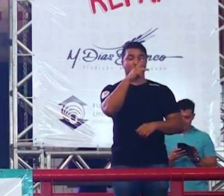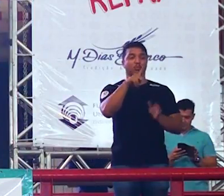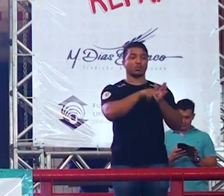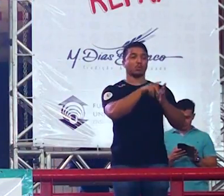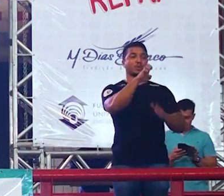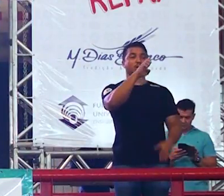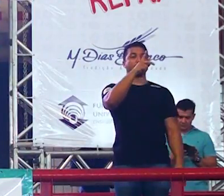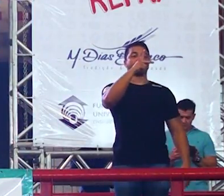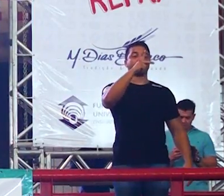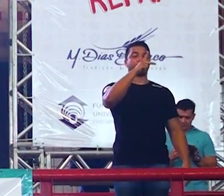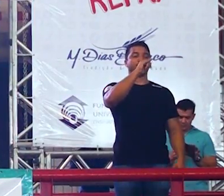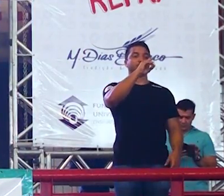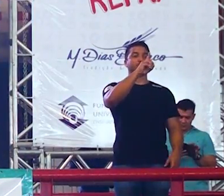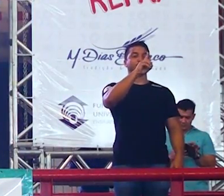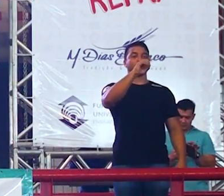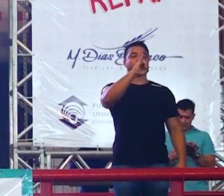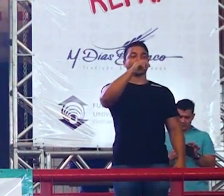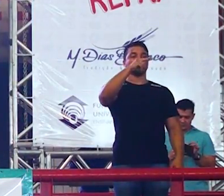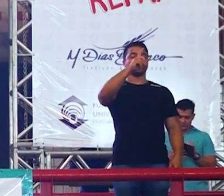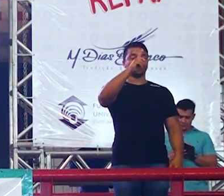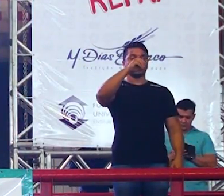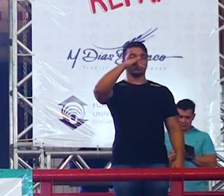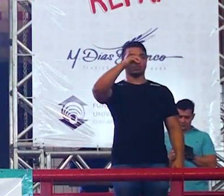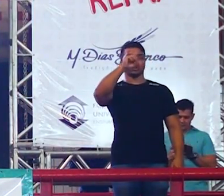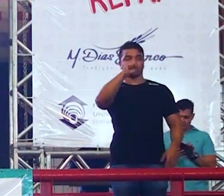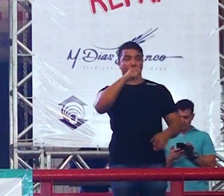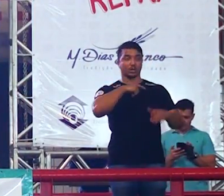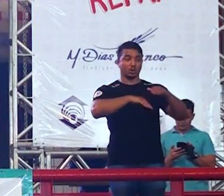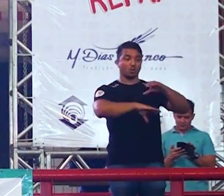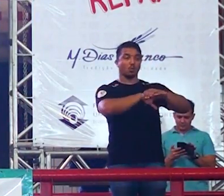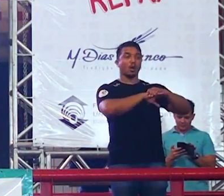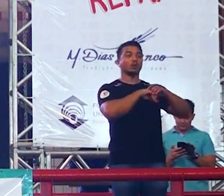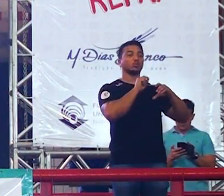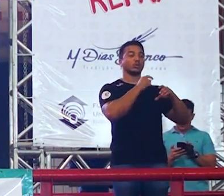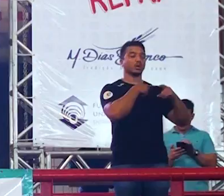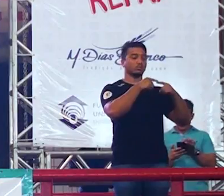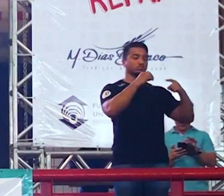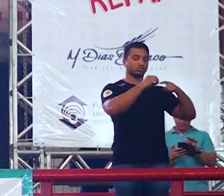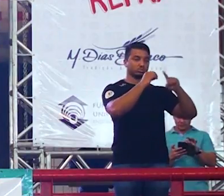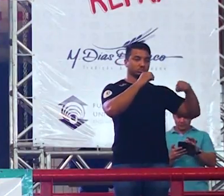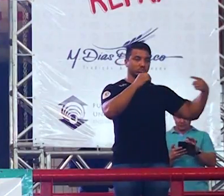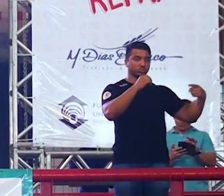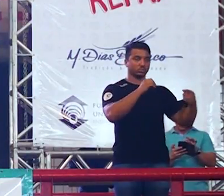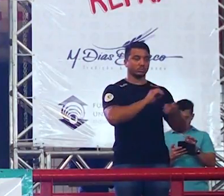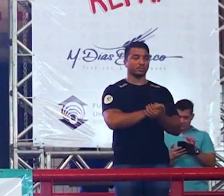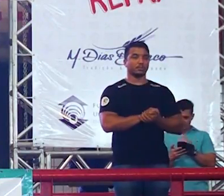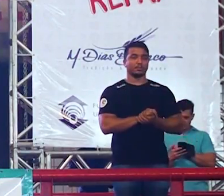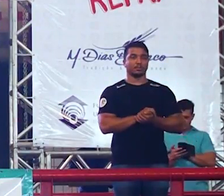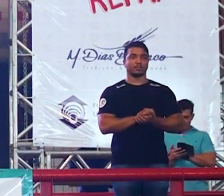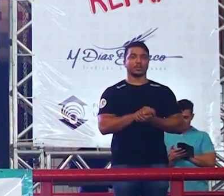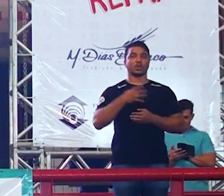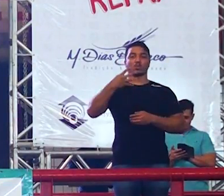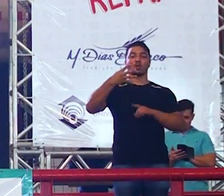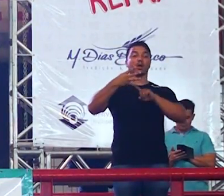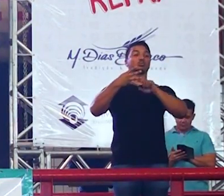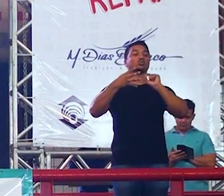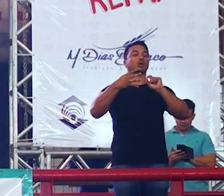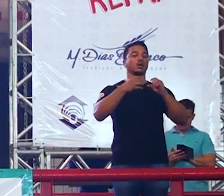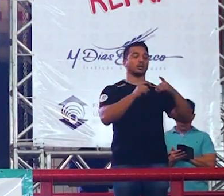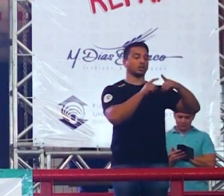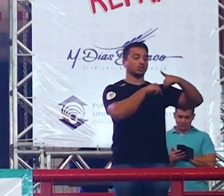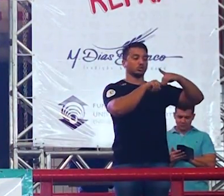epidídimos, local onde você tem quem? Armazenamento dos espermatozoides produzidos. O número 4, nós temos quem?